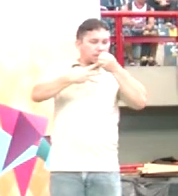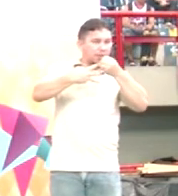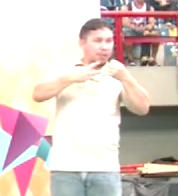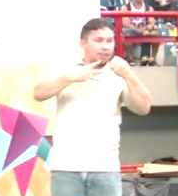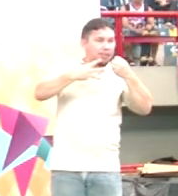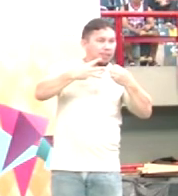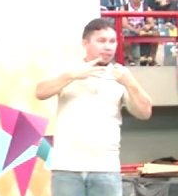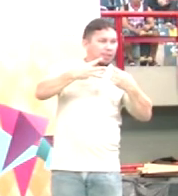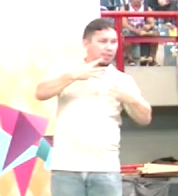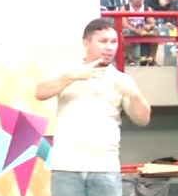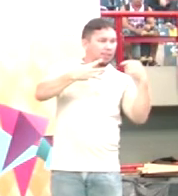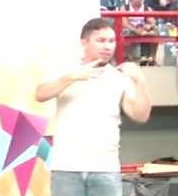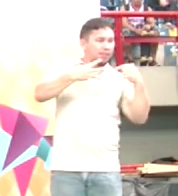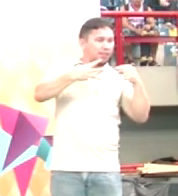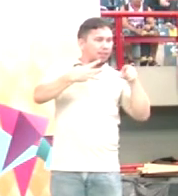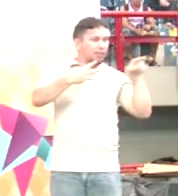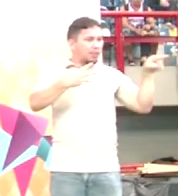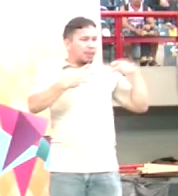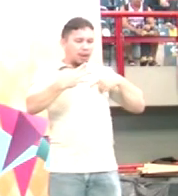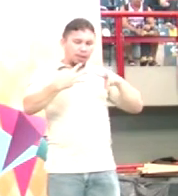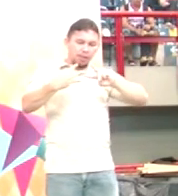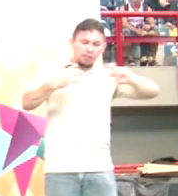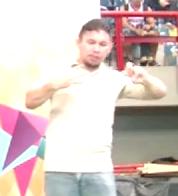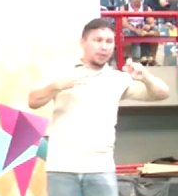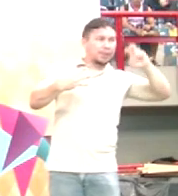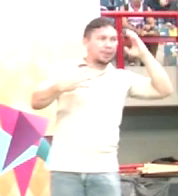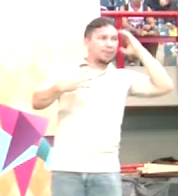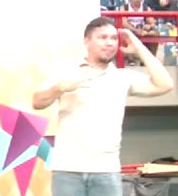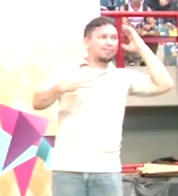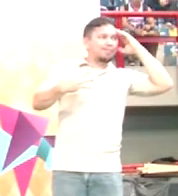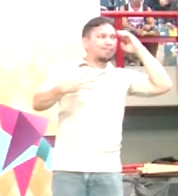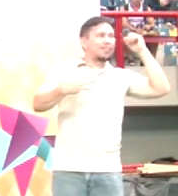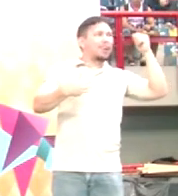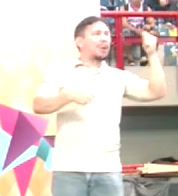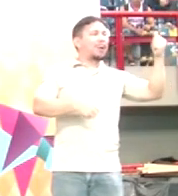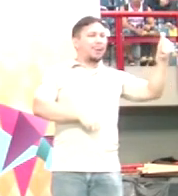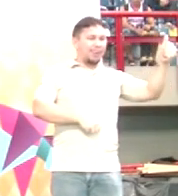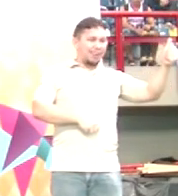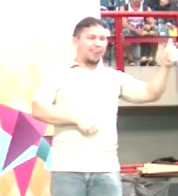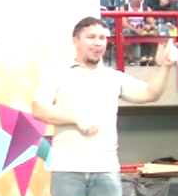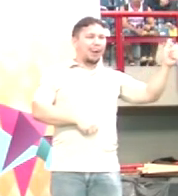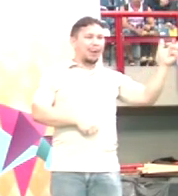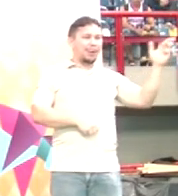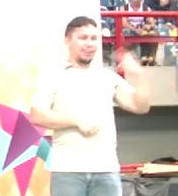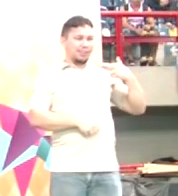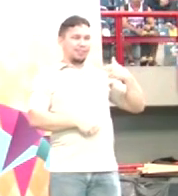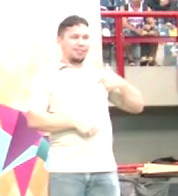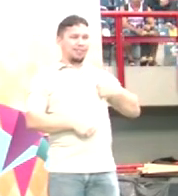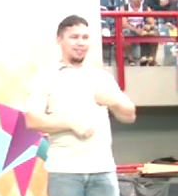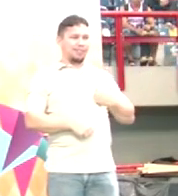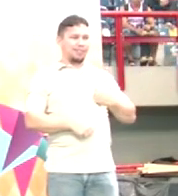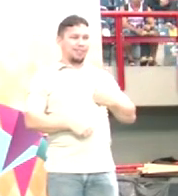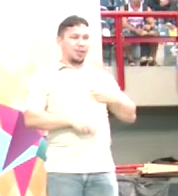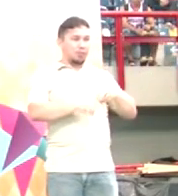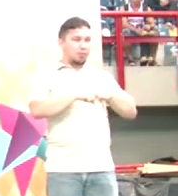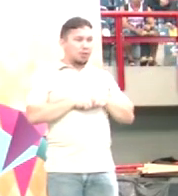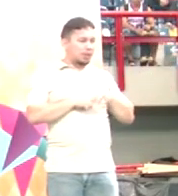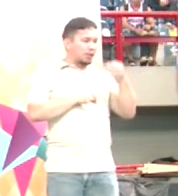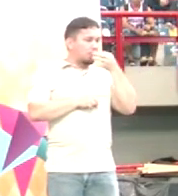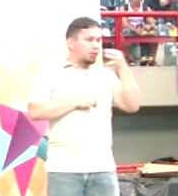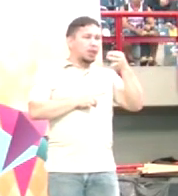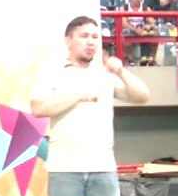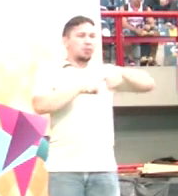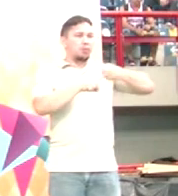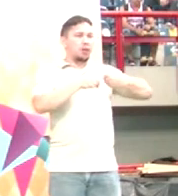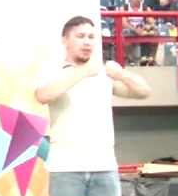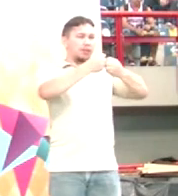que fazem o ouvinte se convencer da agradabilidade do local. Então, é por isso que a gente